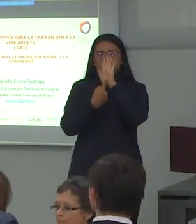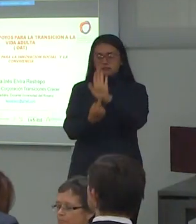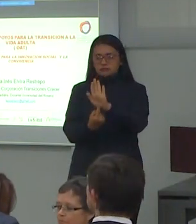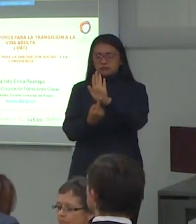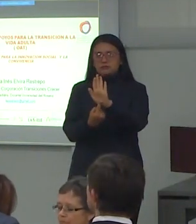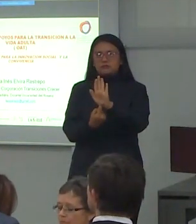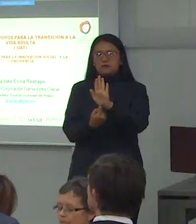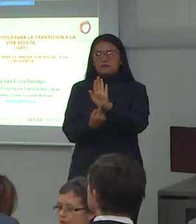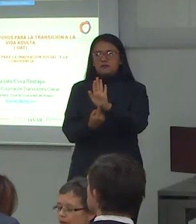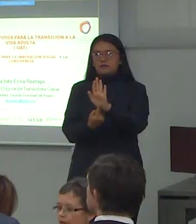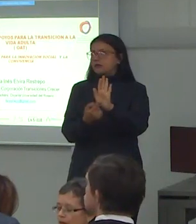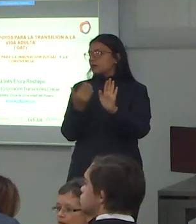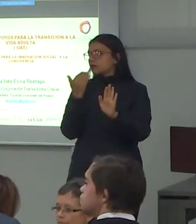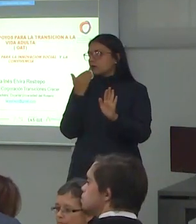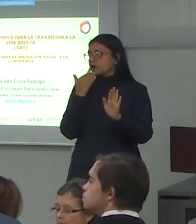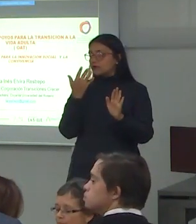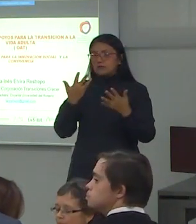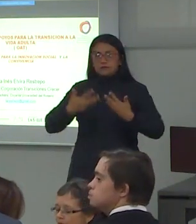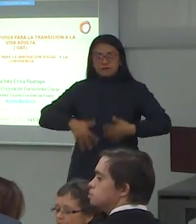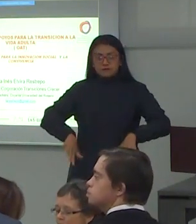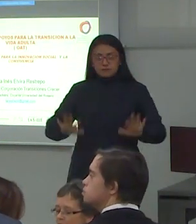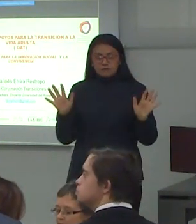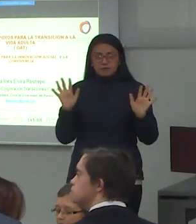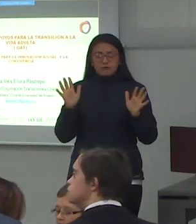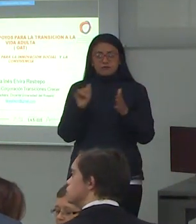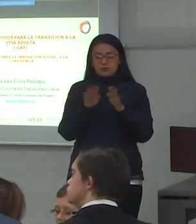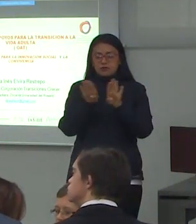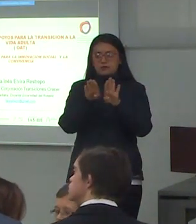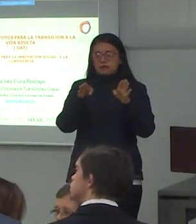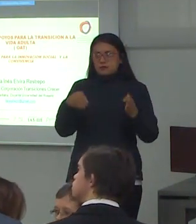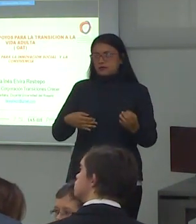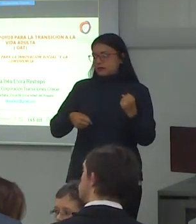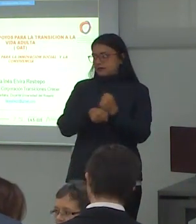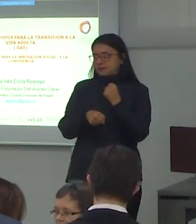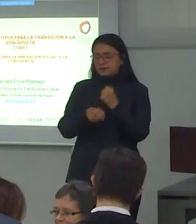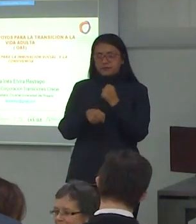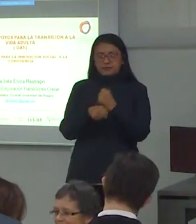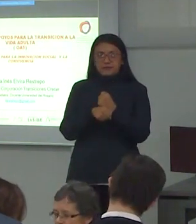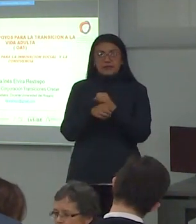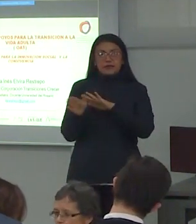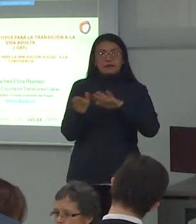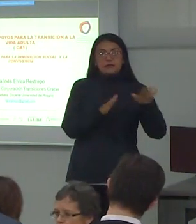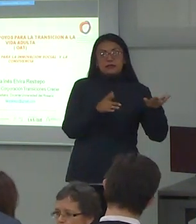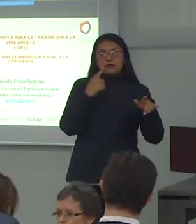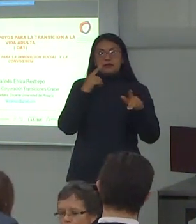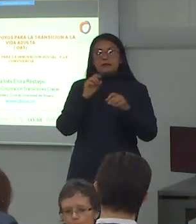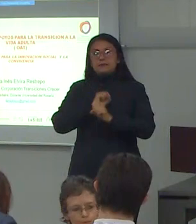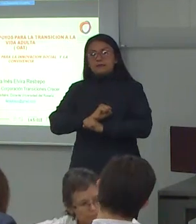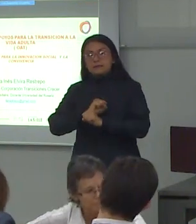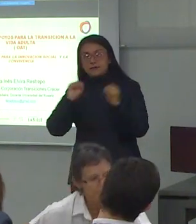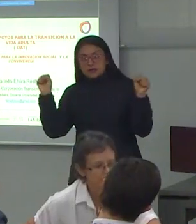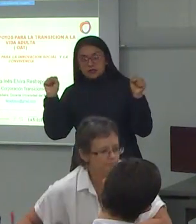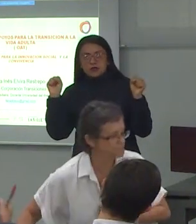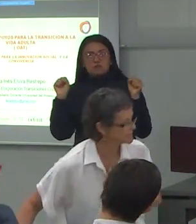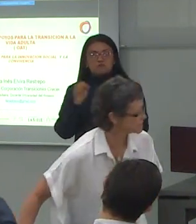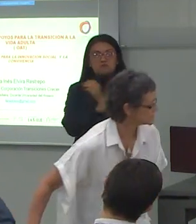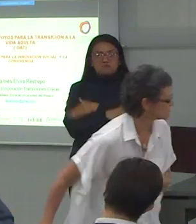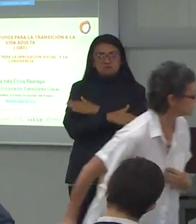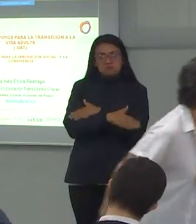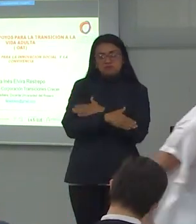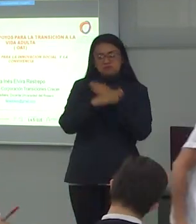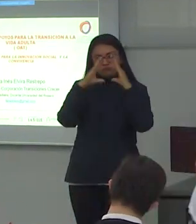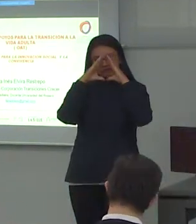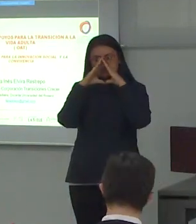cuando hayamos finalizado nuestras mesas de trabajo. Pero en la mañana, muy aplicaditos, muy